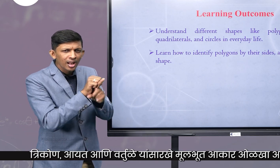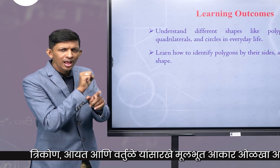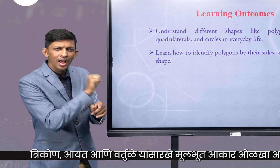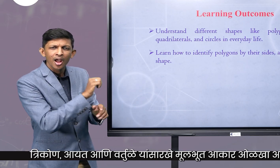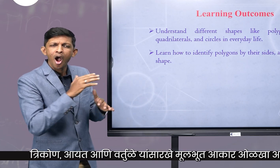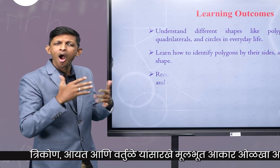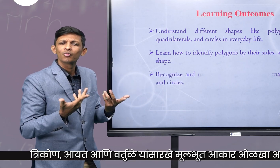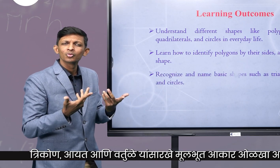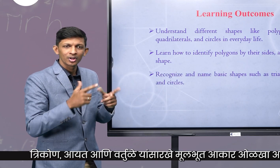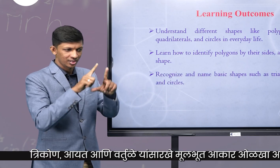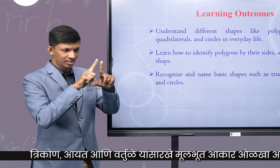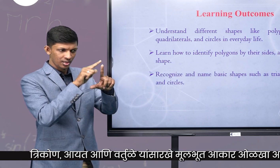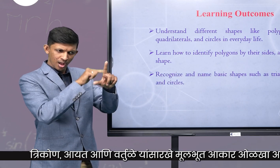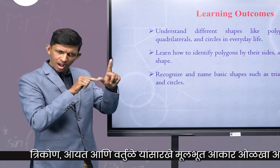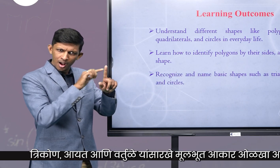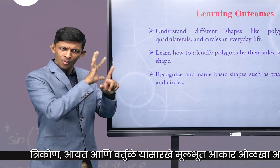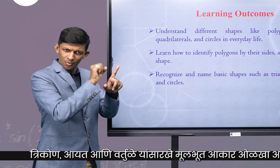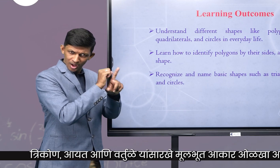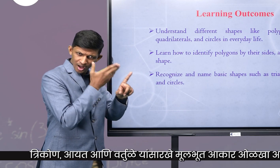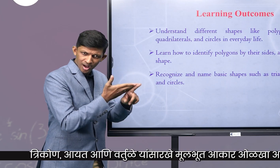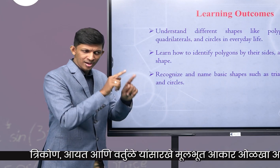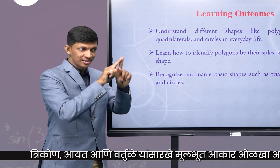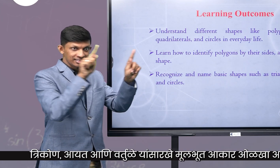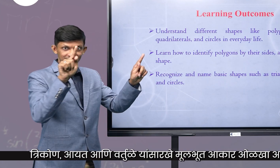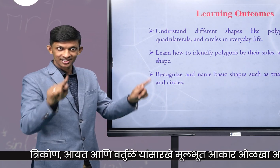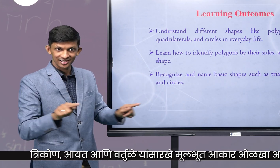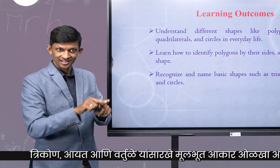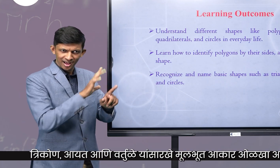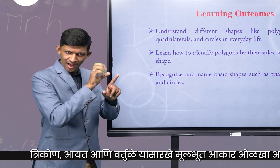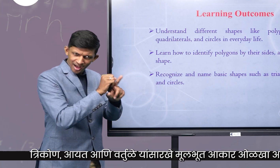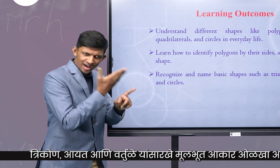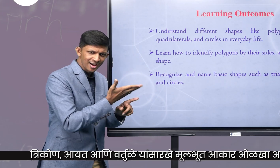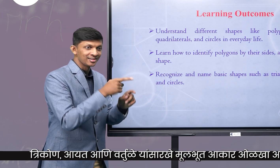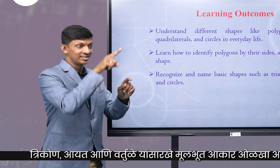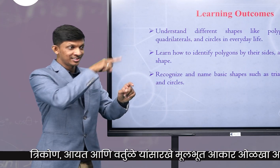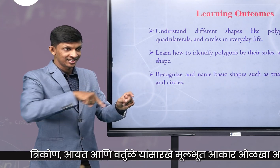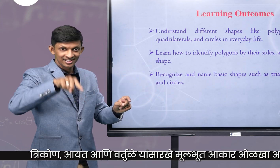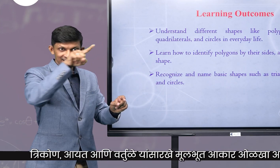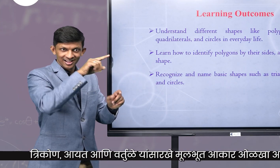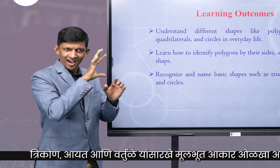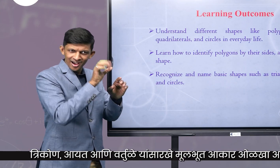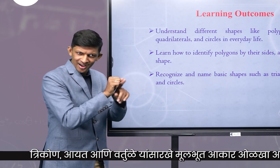त्रिकोण, आयत आणि वर्तुळे यांसारखे मूलभूत आकार ओळखा आणि त्यांची नावे द्या.